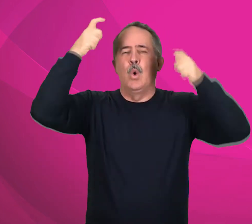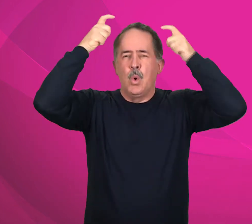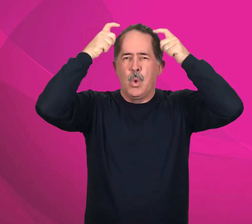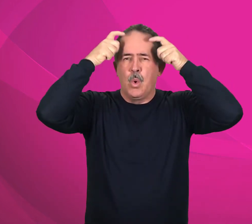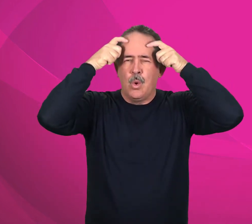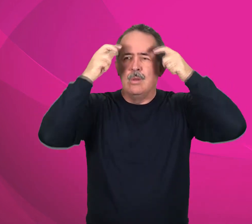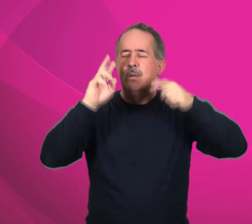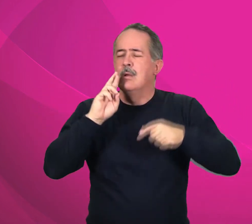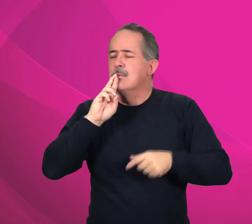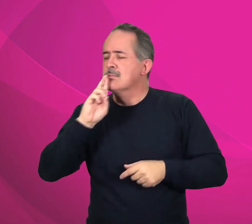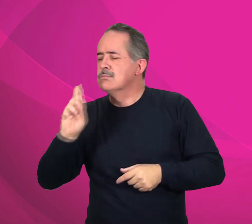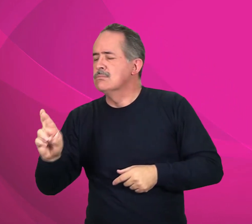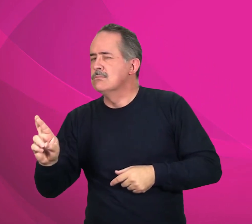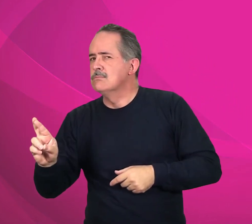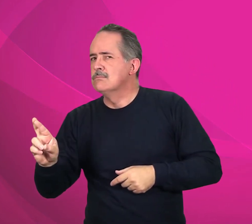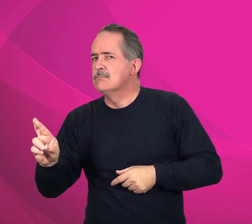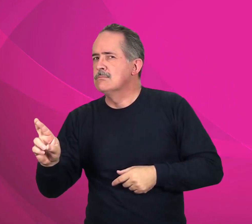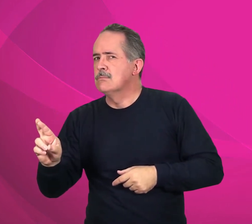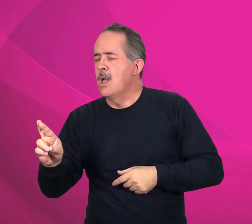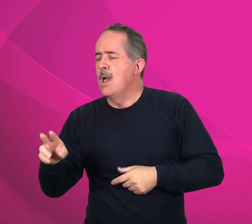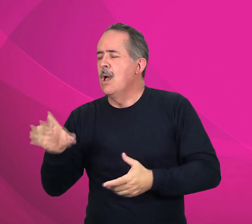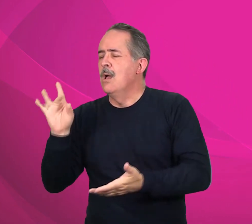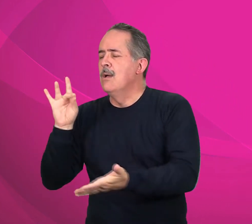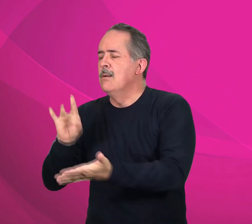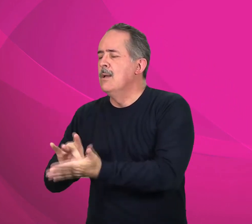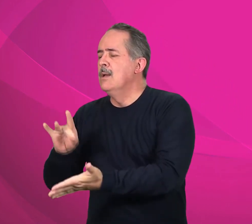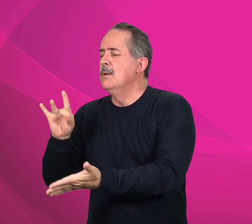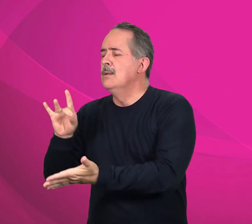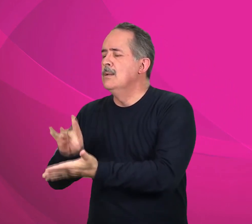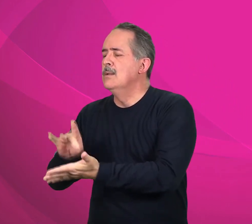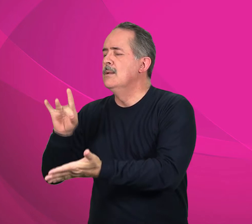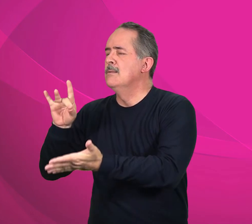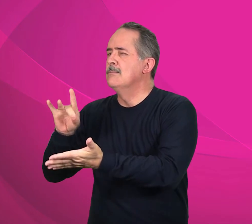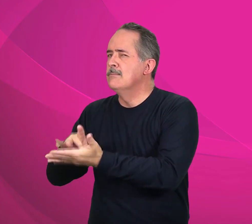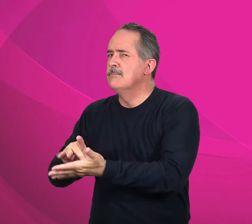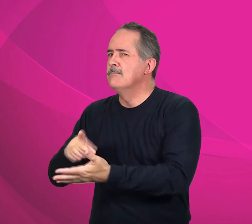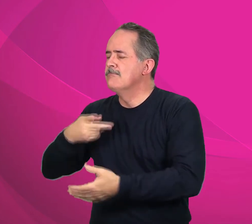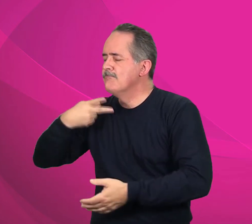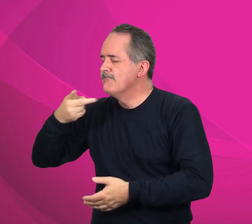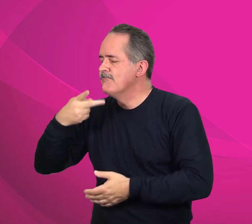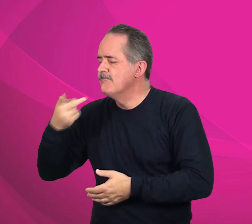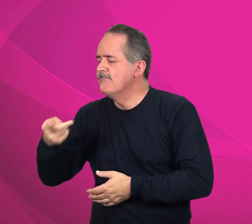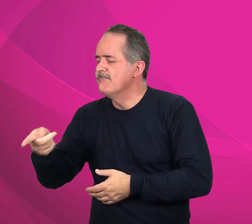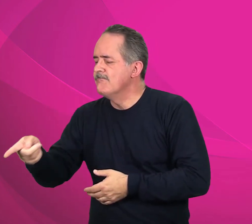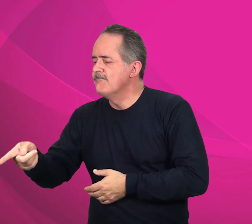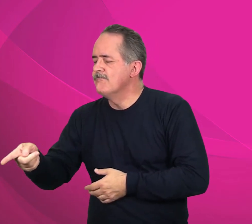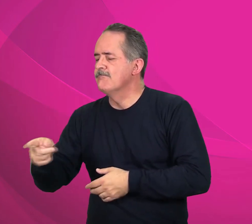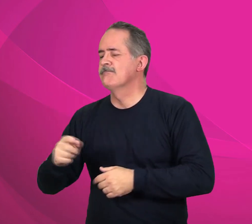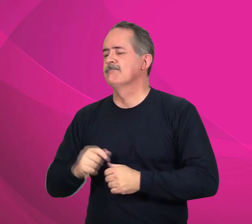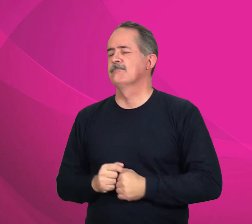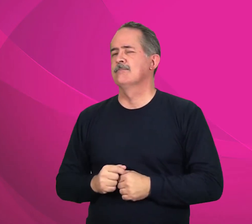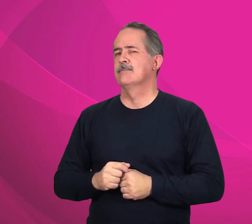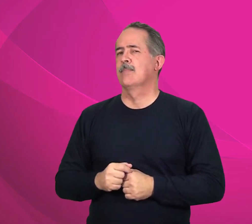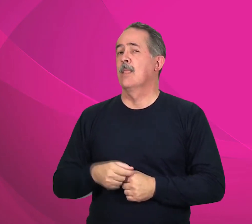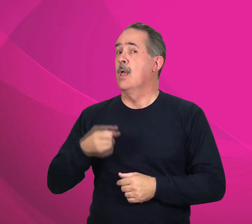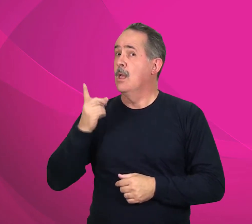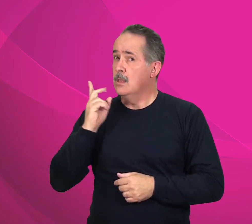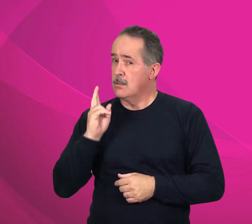diz responderá em verdade em verdade eu vos digo